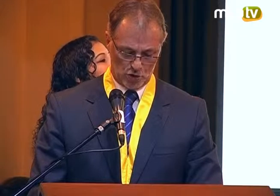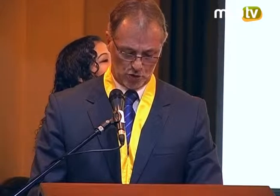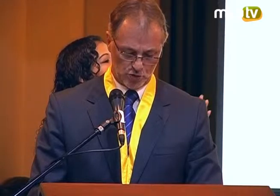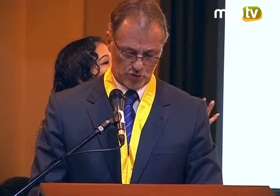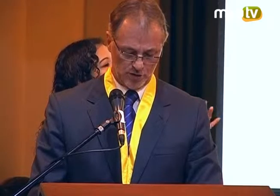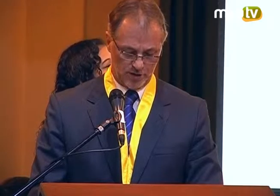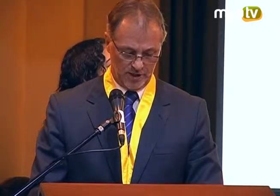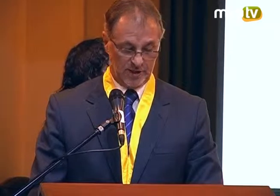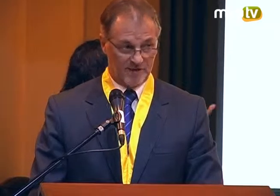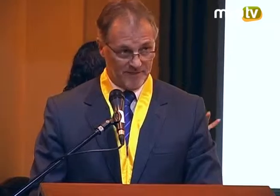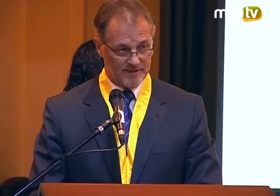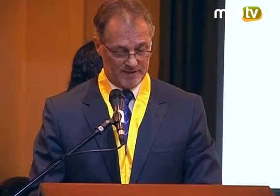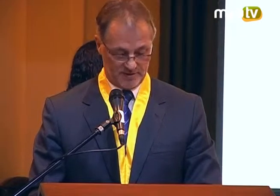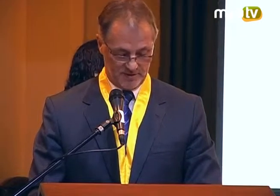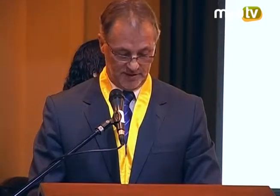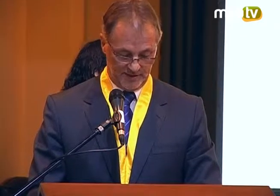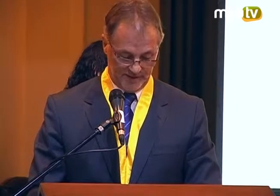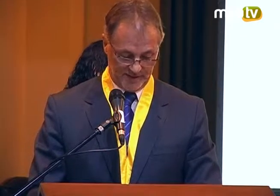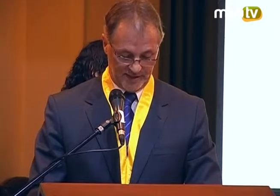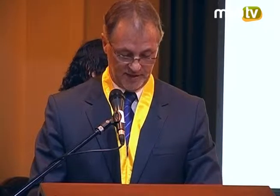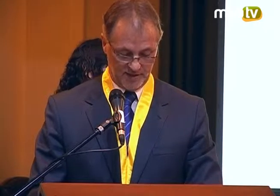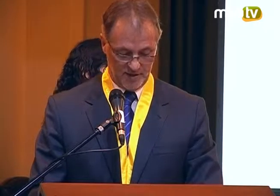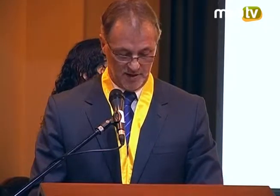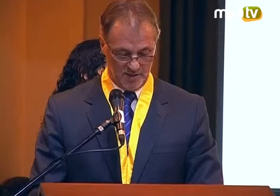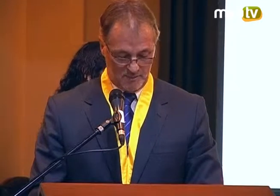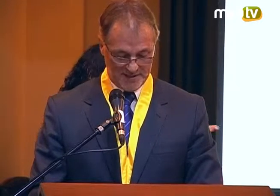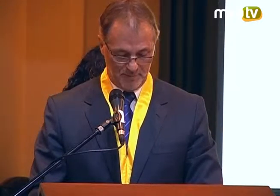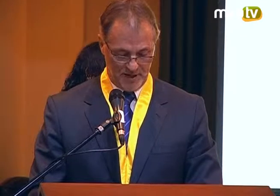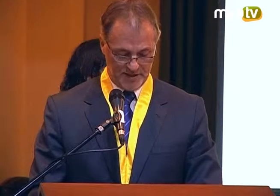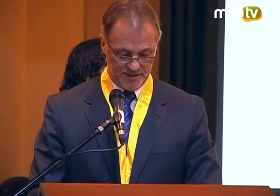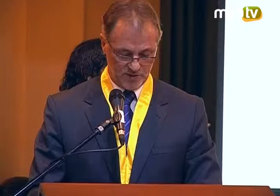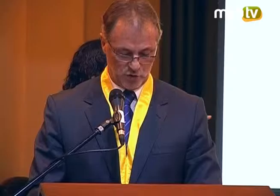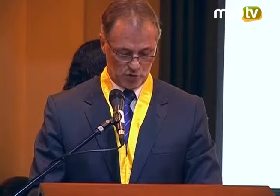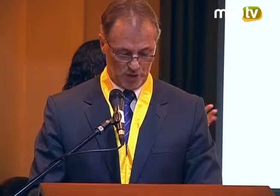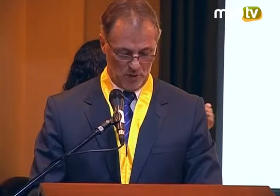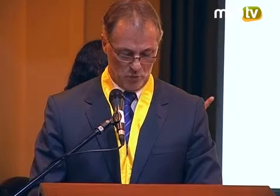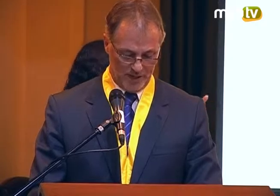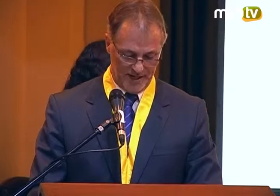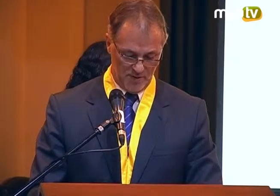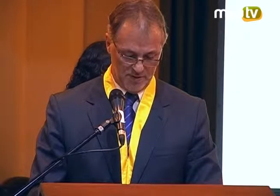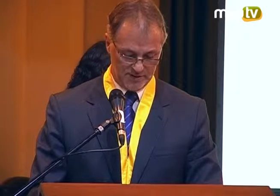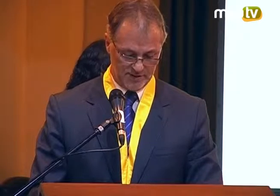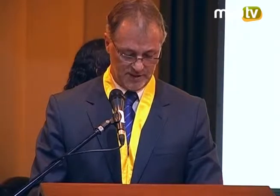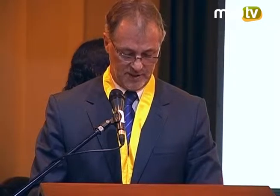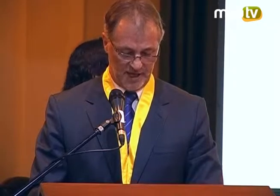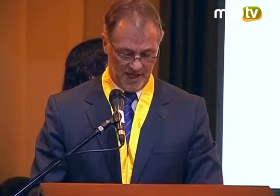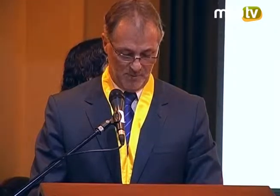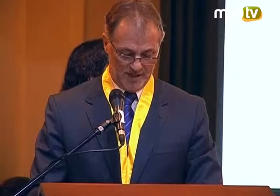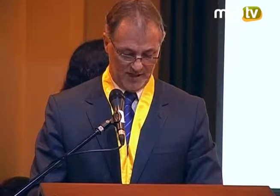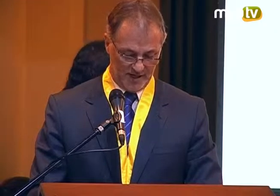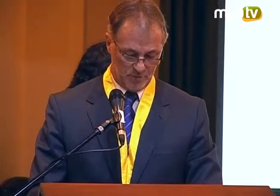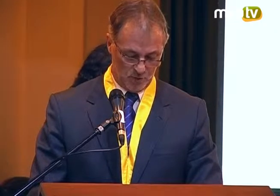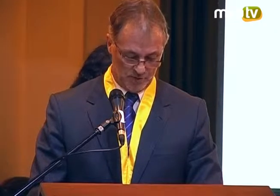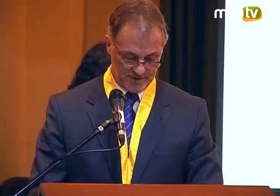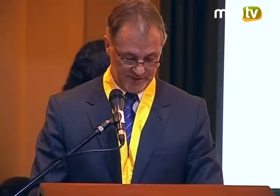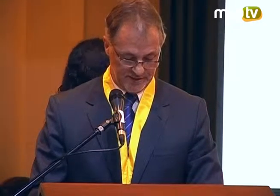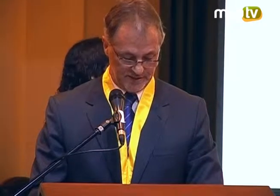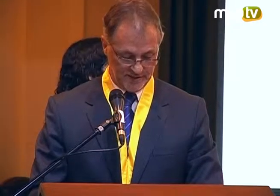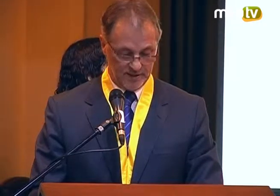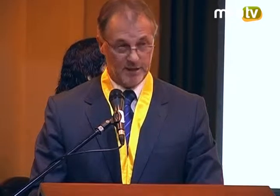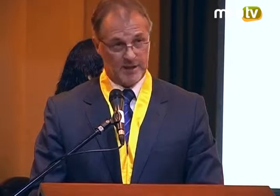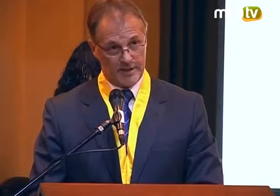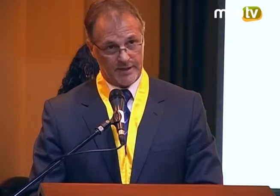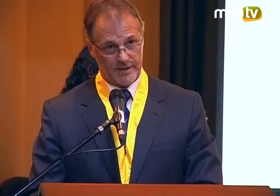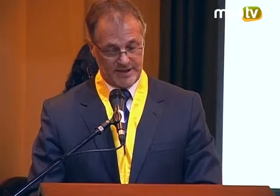todos nosotros y que afecta y afectará más a países con zonas vulnerables, además de gran